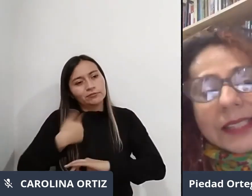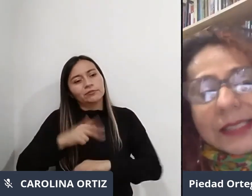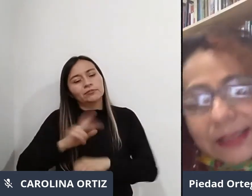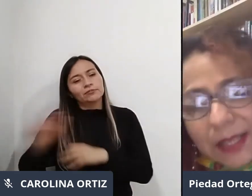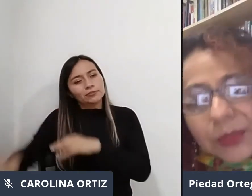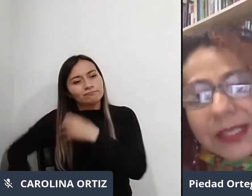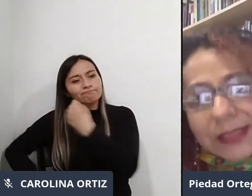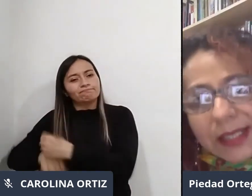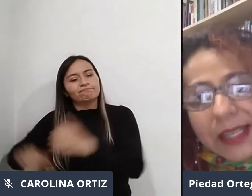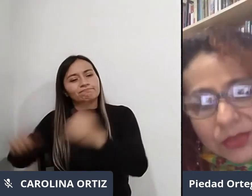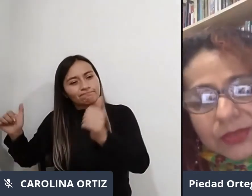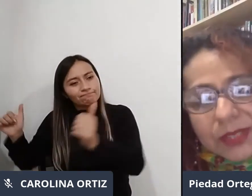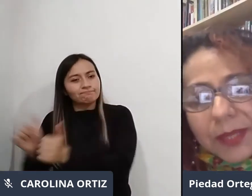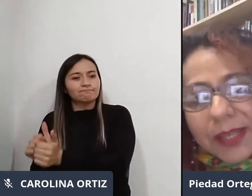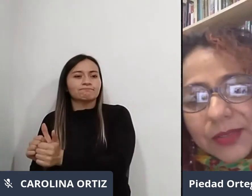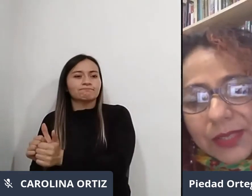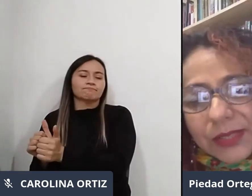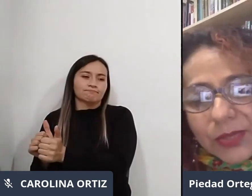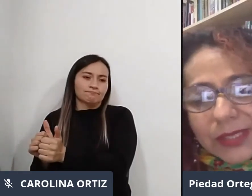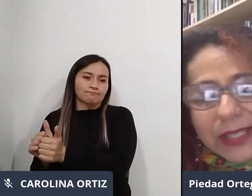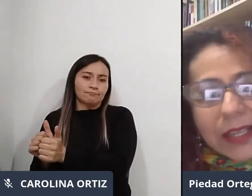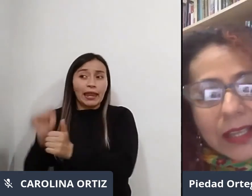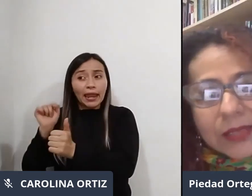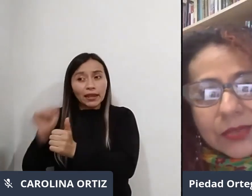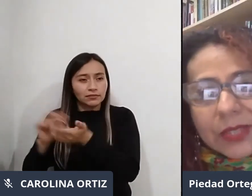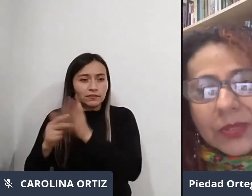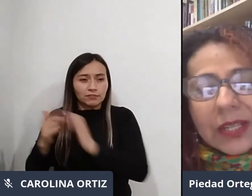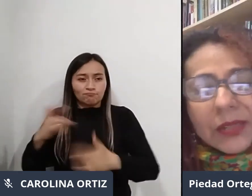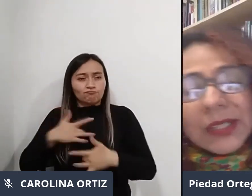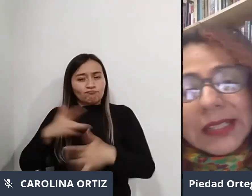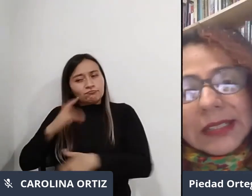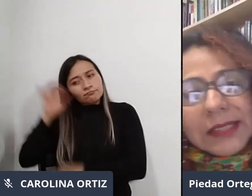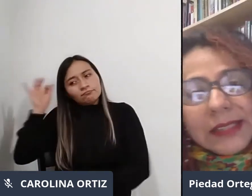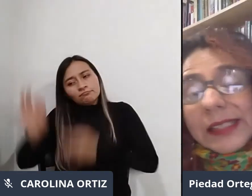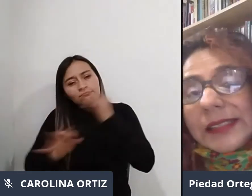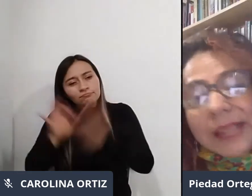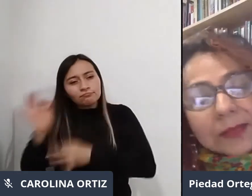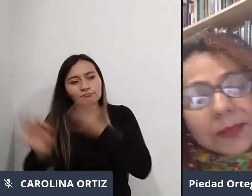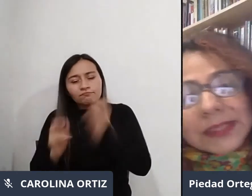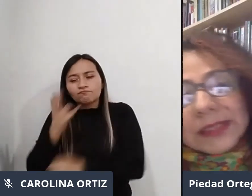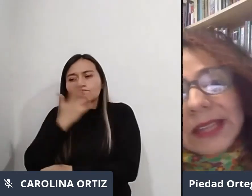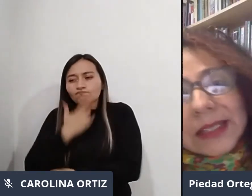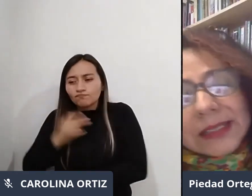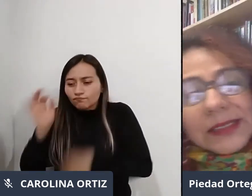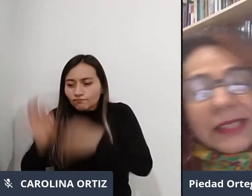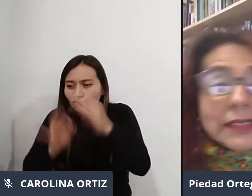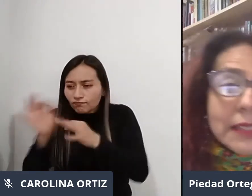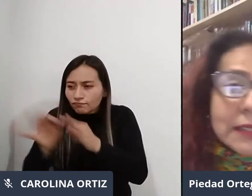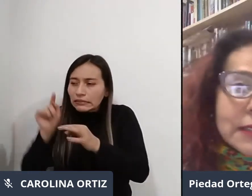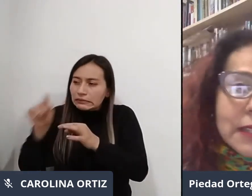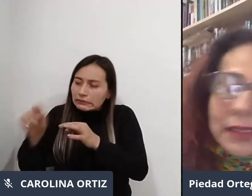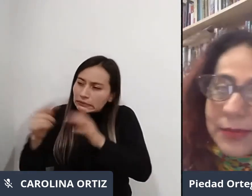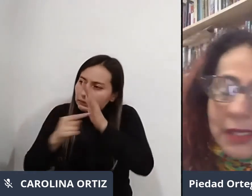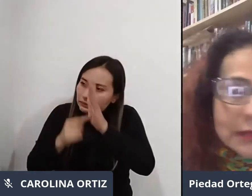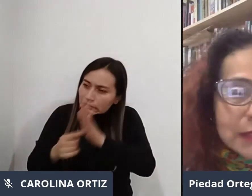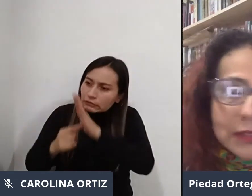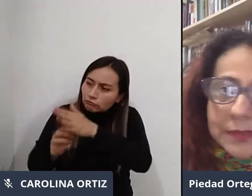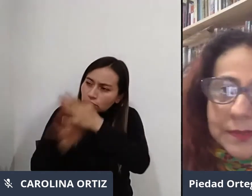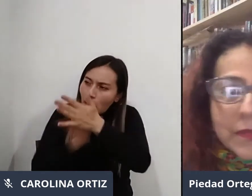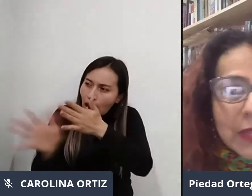sea, necesitamos hacer, estos son también gestos de solidaridad, gestos de cuidado, de intentar presentarles y decirles de la,